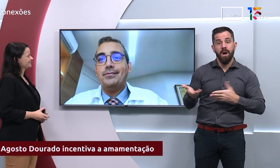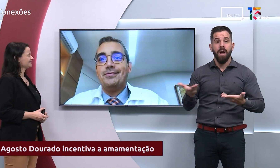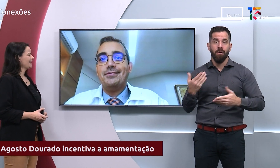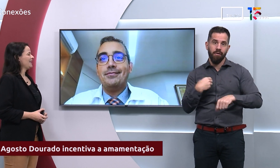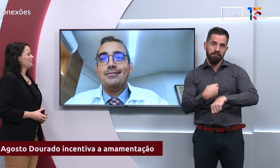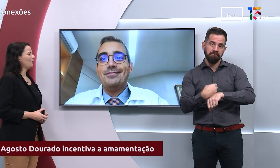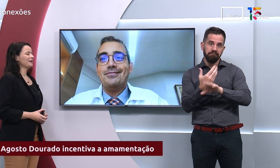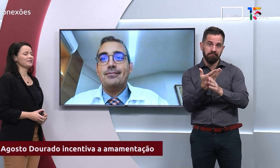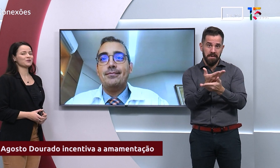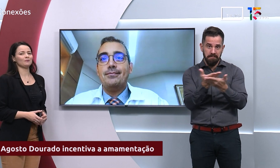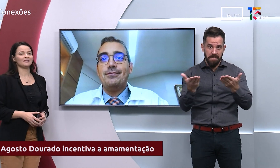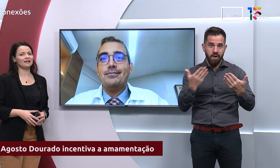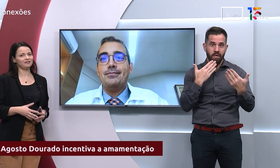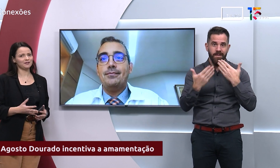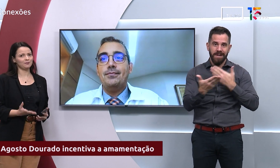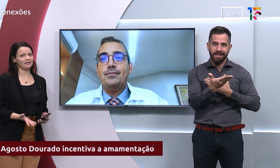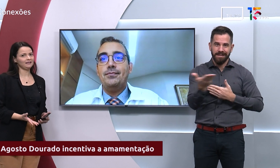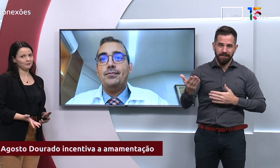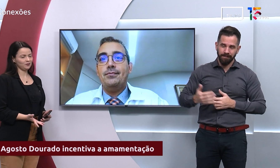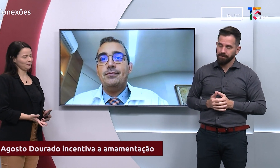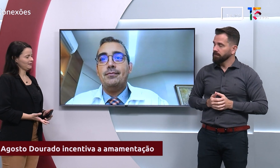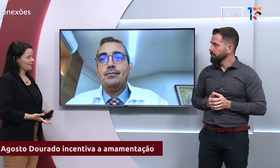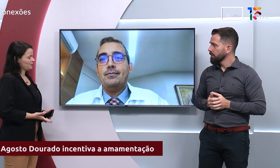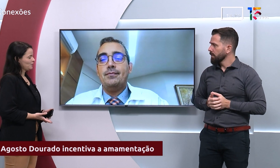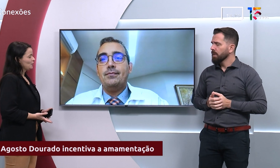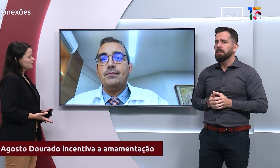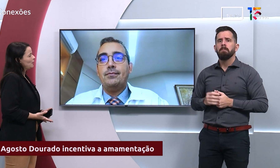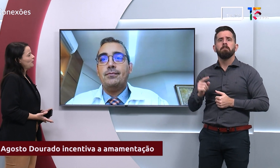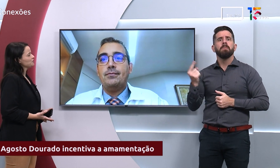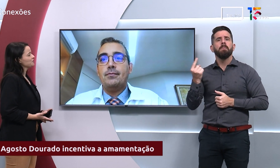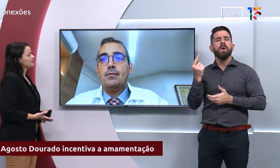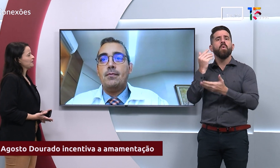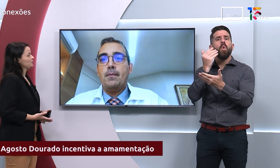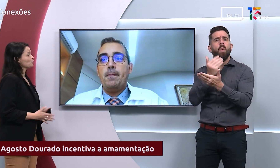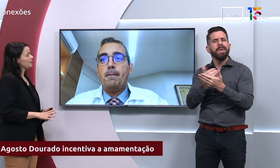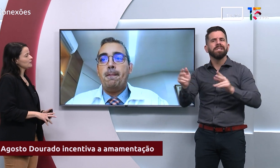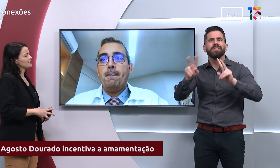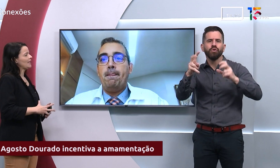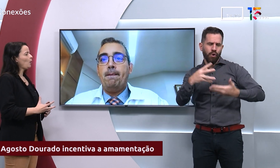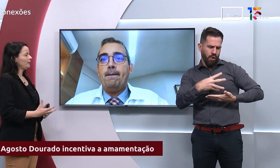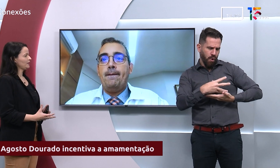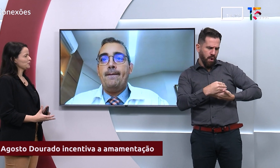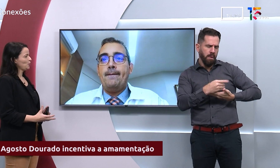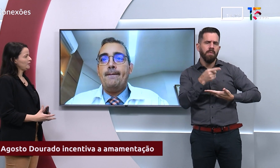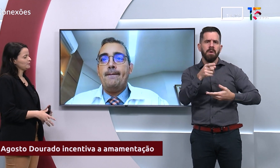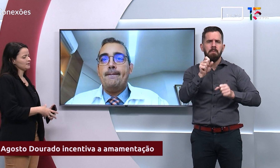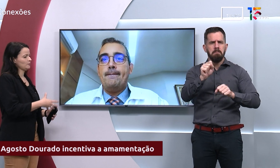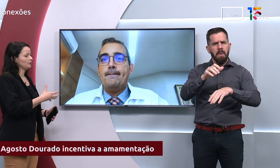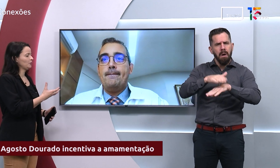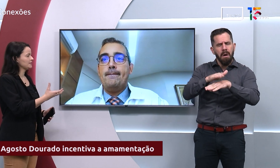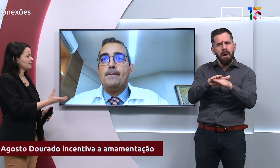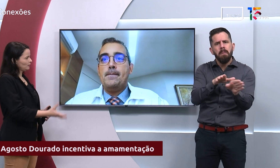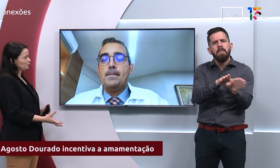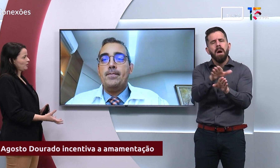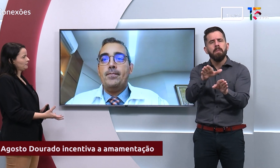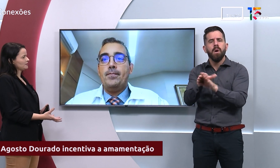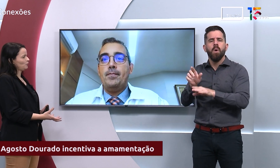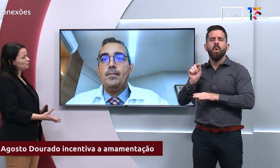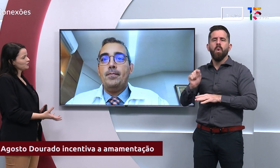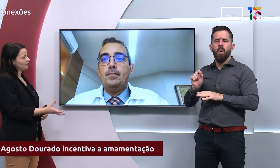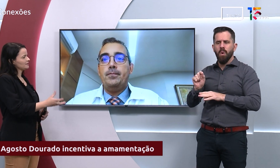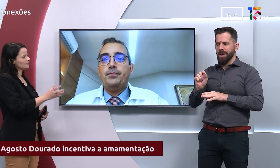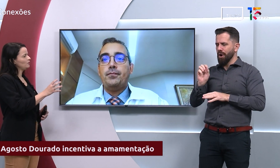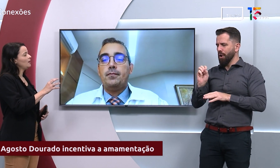momento. Bom, para a gente começar a falar sobre aleitamento materno, o senhor pode dizer para a gente quais são as recomendações, por exemplo, da Organização Mundial